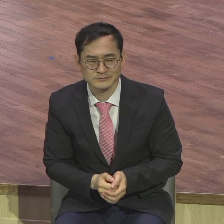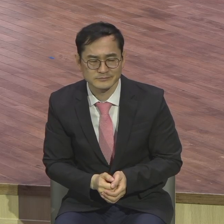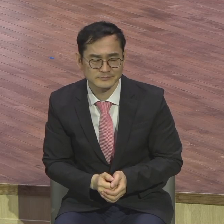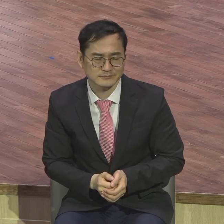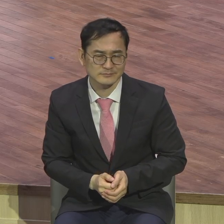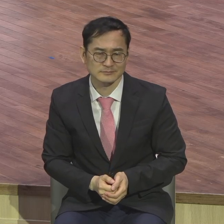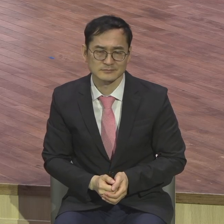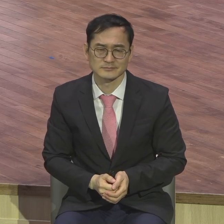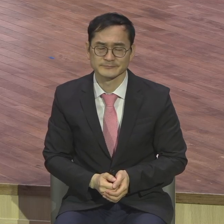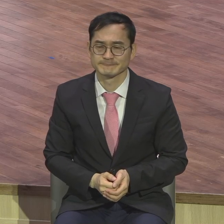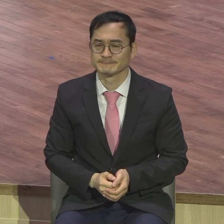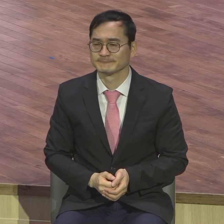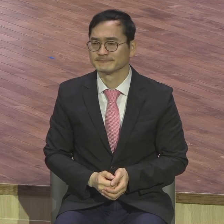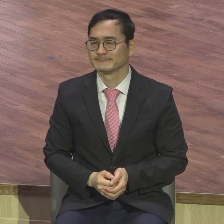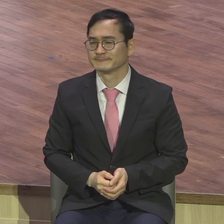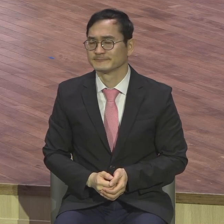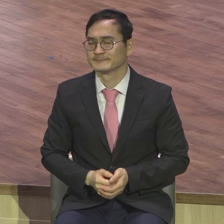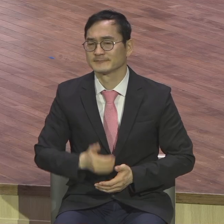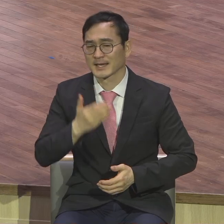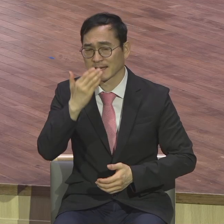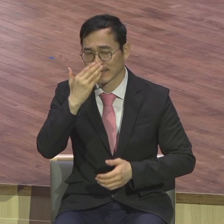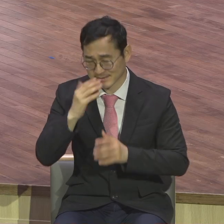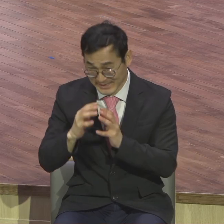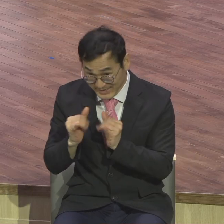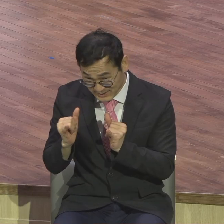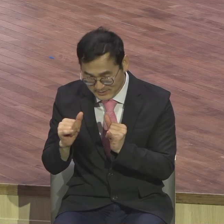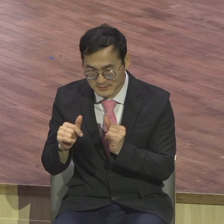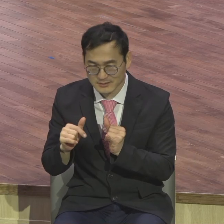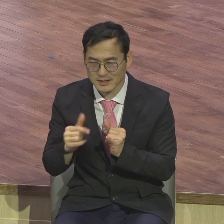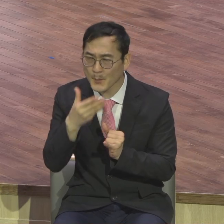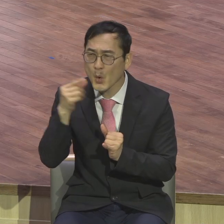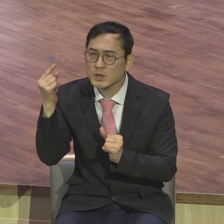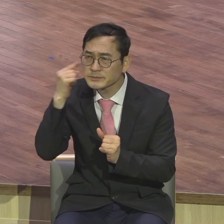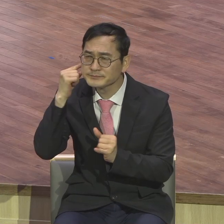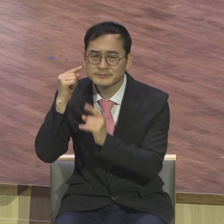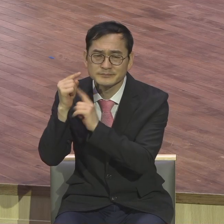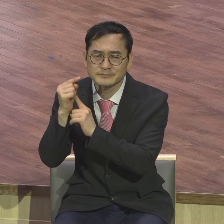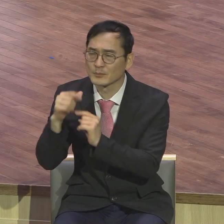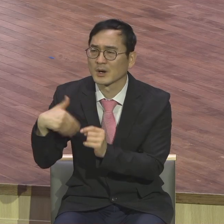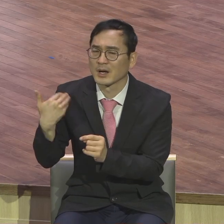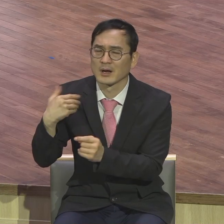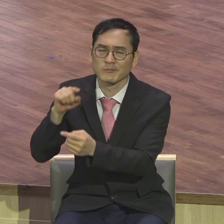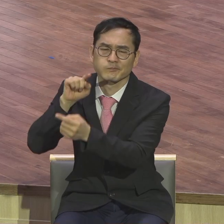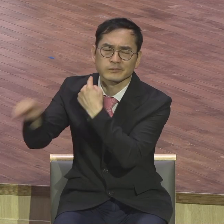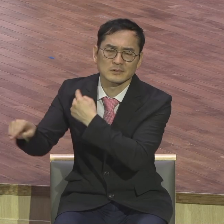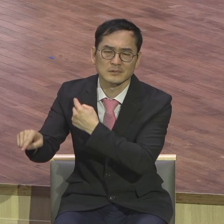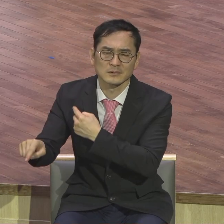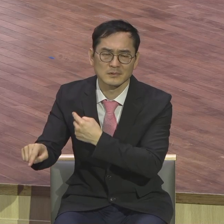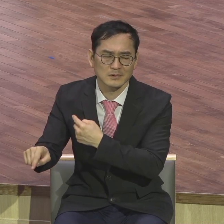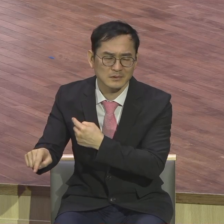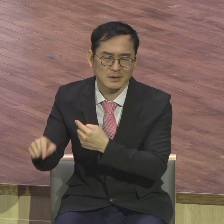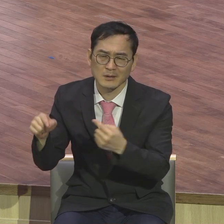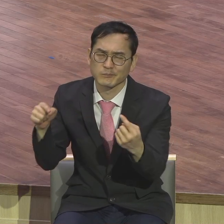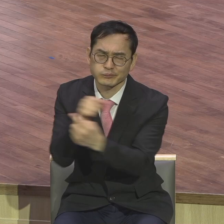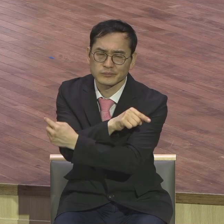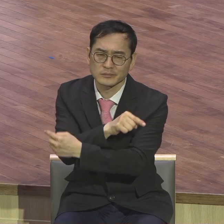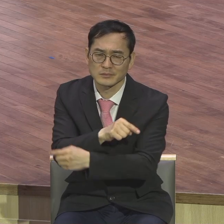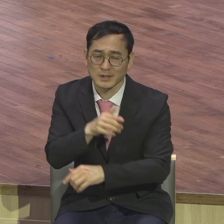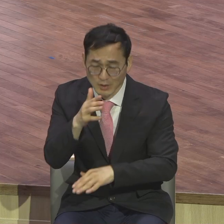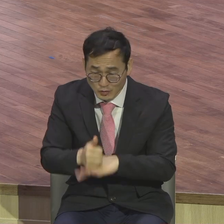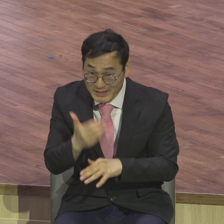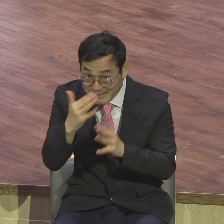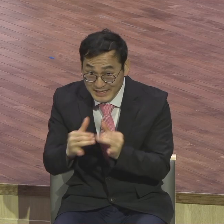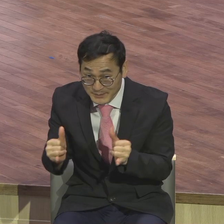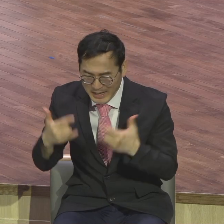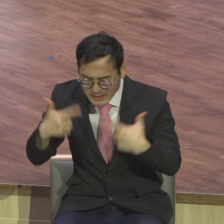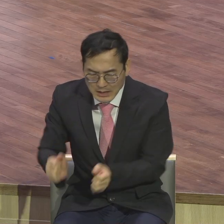결국은 이 보금을 놓치고 계속 엉뚱한 짓만 하니까 결과가 어떻게 돼요? 노예, 포로, 석구